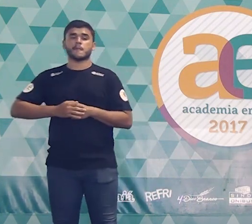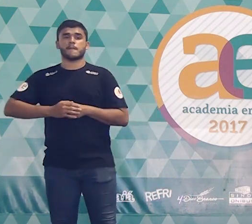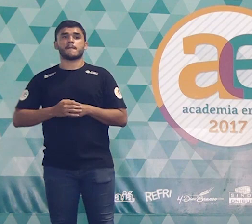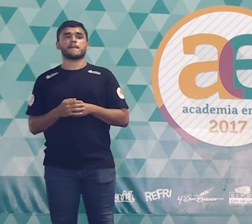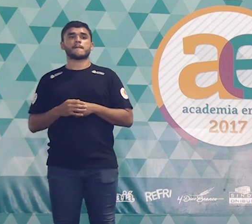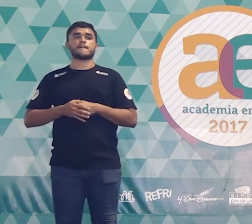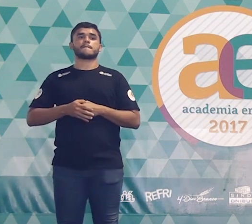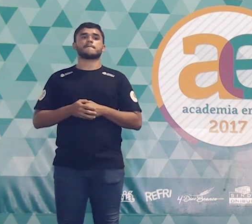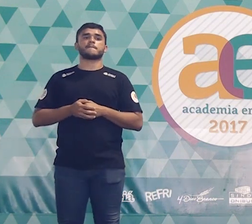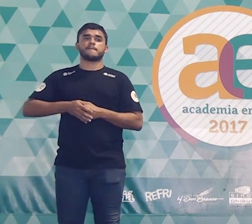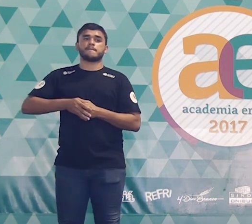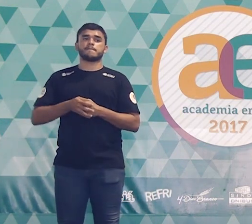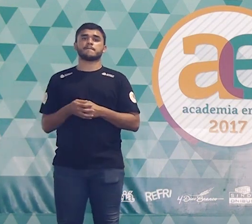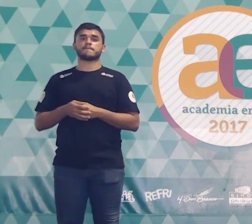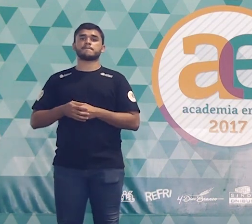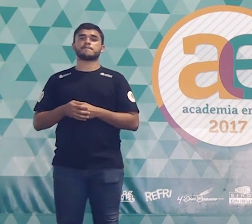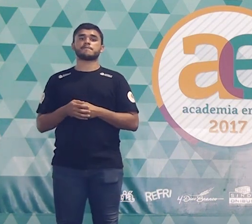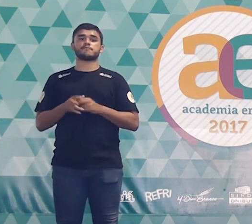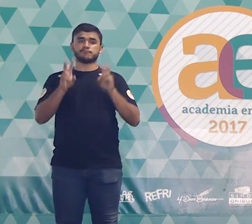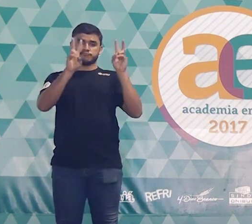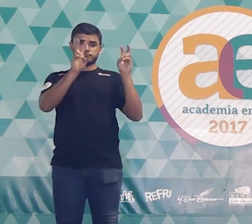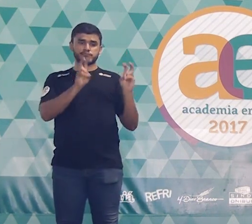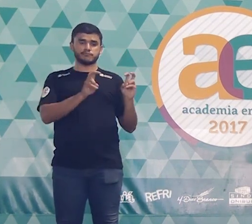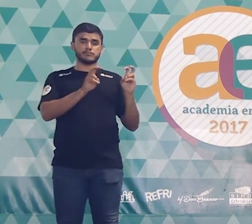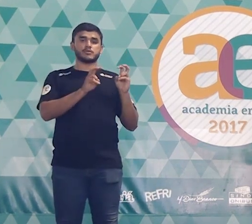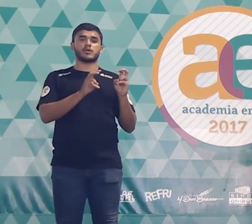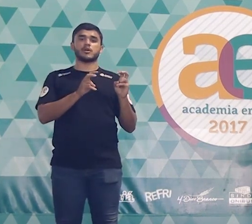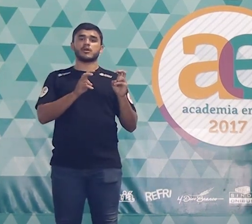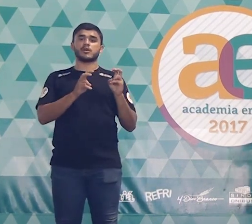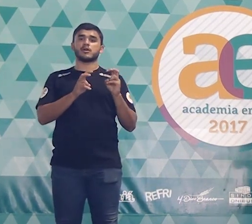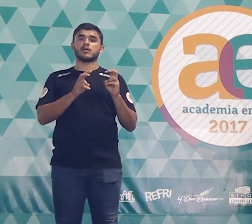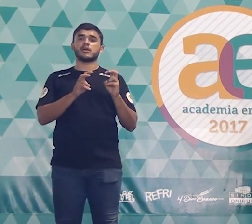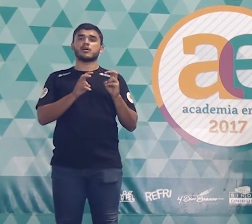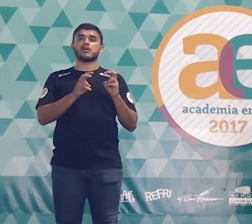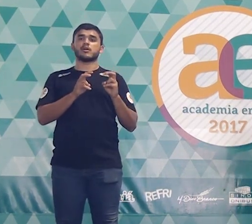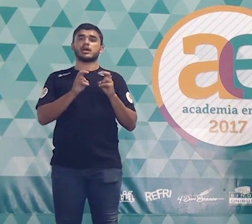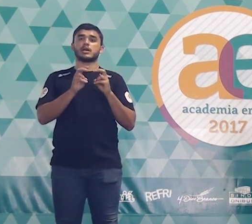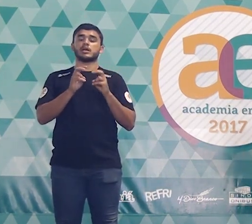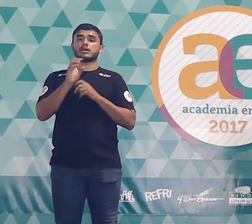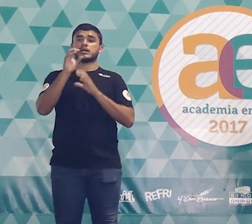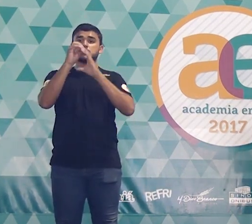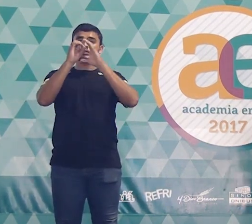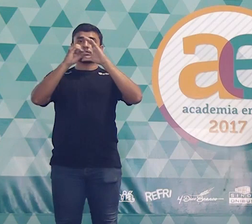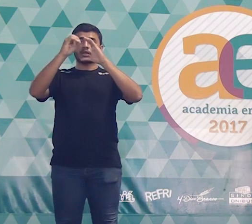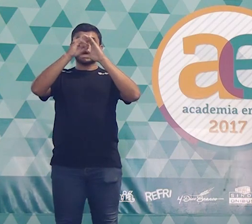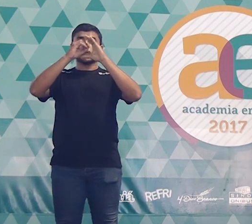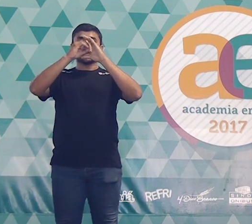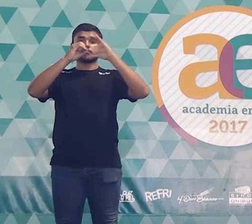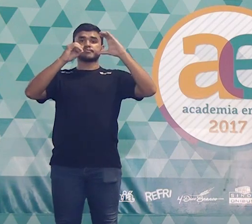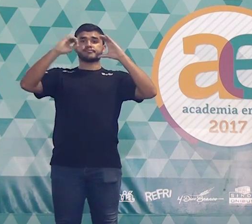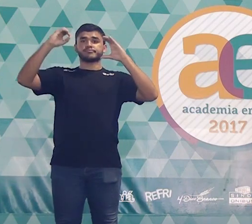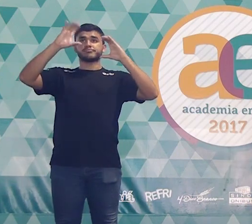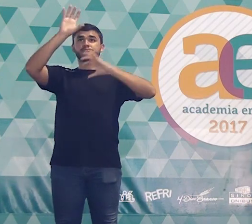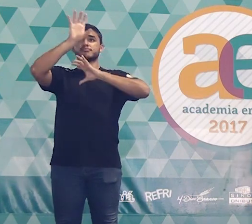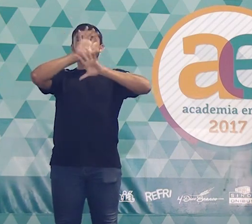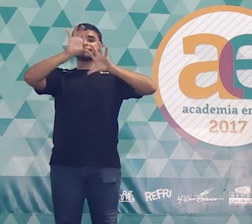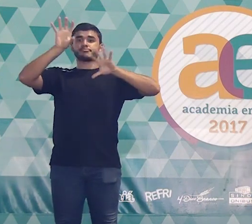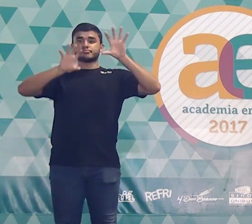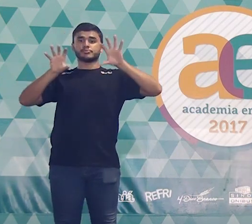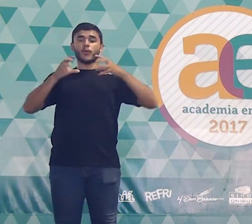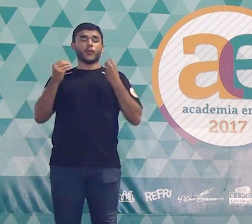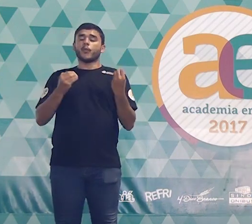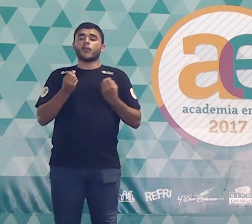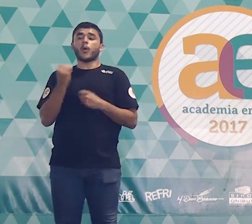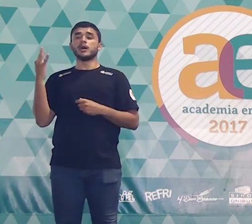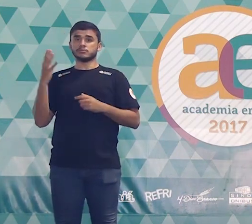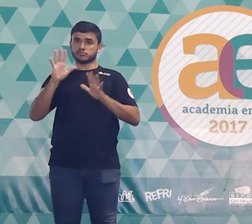Ok. Vou falar, em quantas partes pode se dividir uma célula? Vamos falar assim. Pode mandar as dúvidas que a gente vai tirando todas, tá,